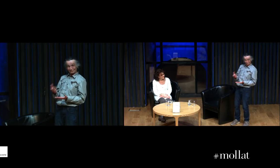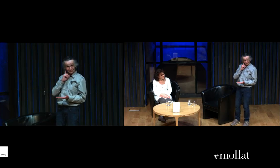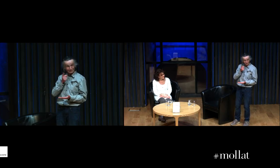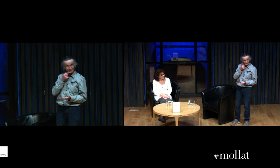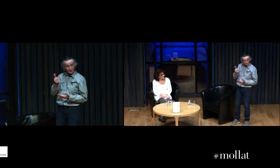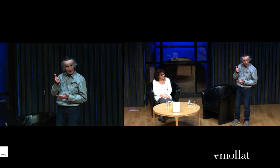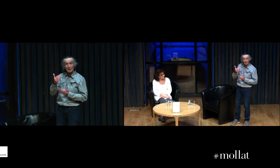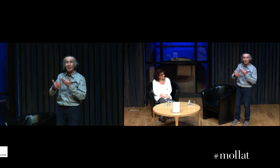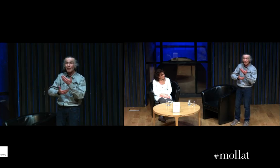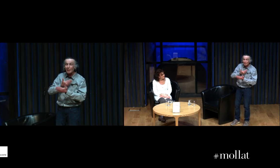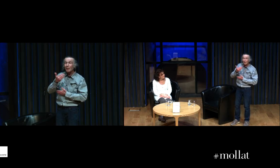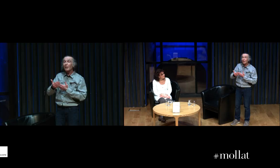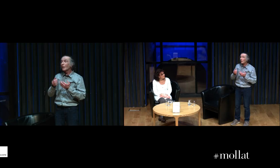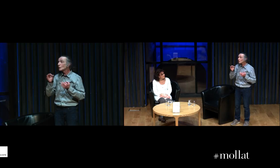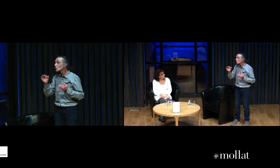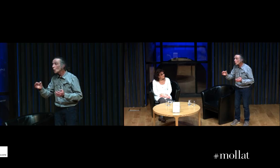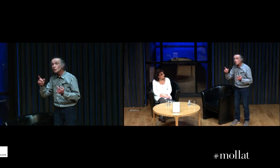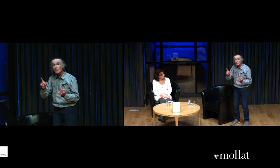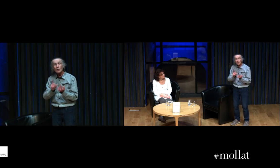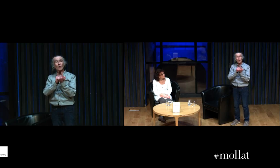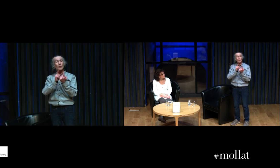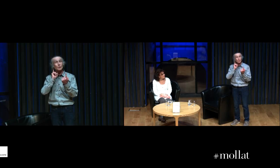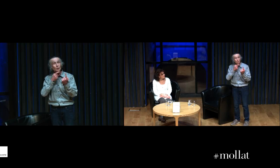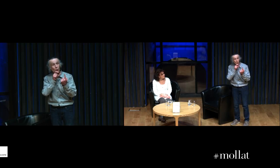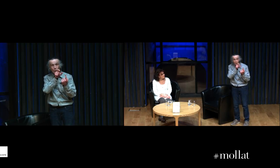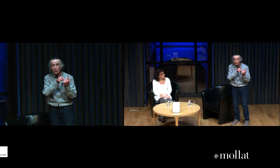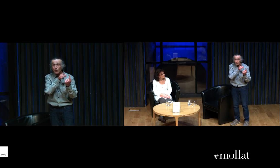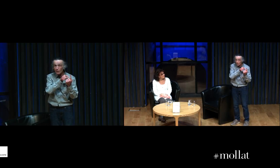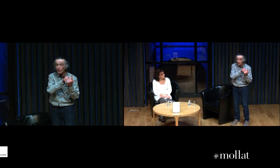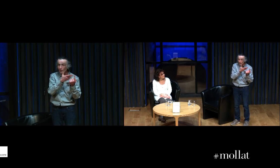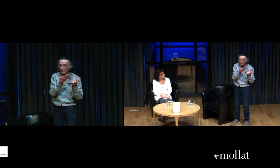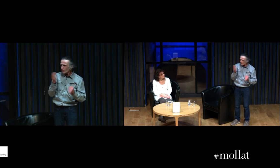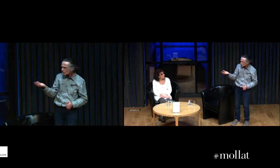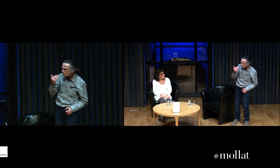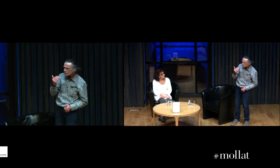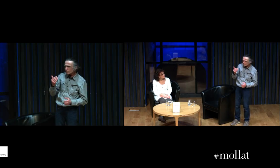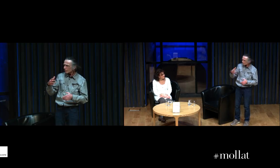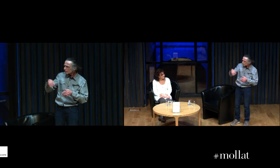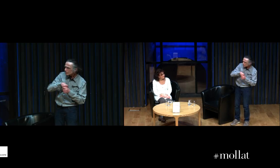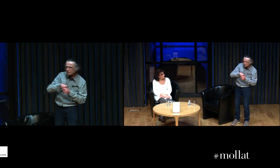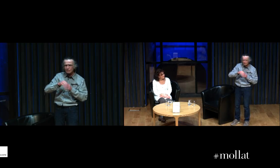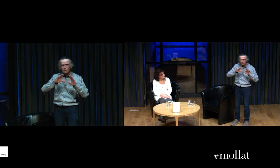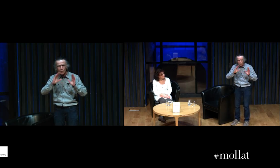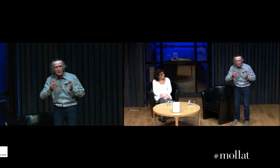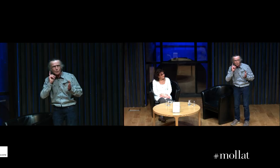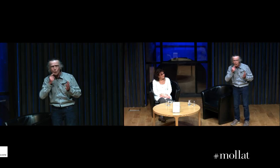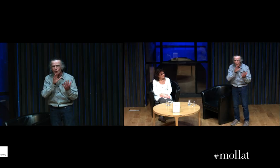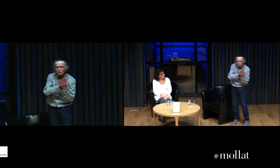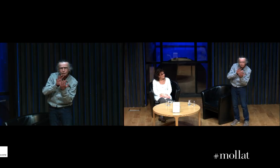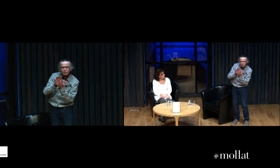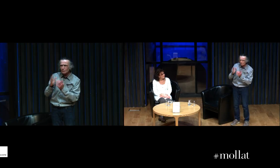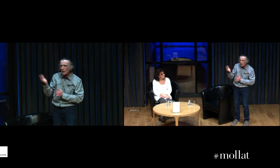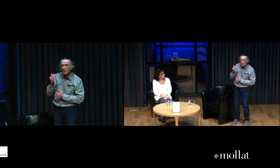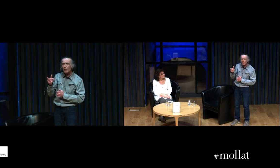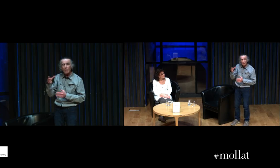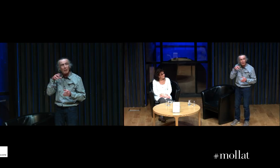cabinet d'audioprothésiste. Il fabriquait des appareils pour les personnes sourdes et les malentendants. C'est fou. Et puis lui aussi, il a rencontré une personne sourde qui